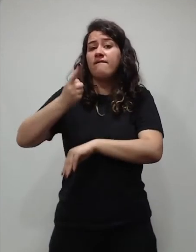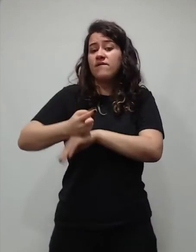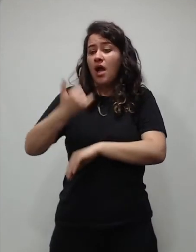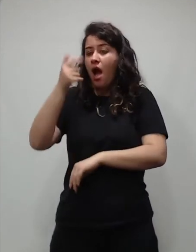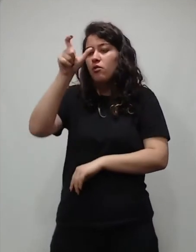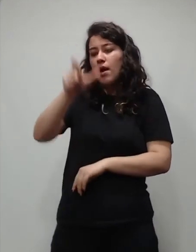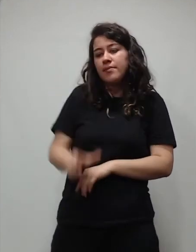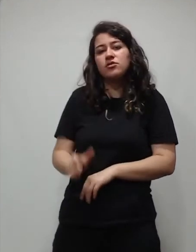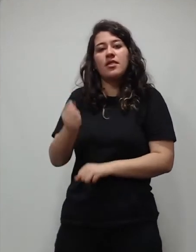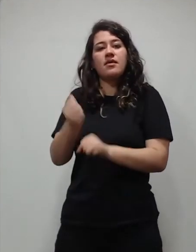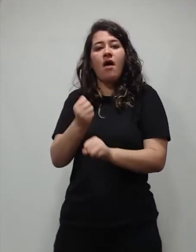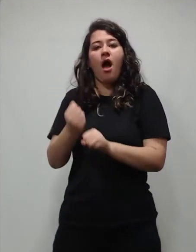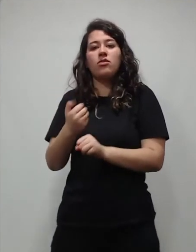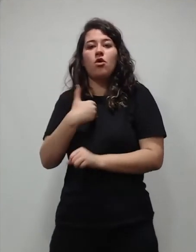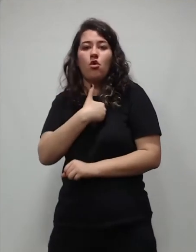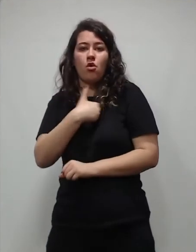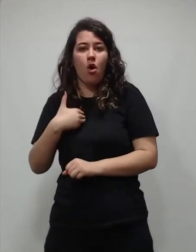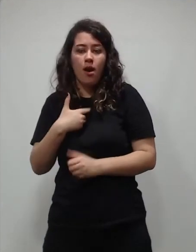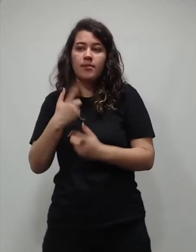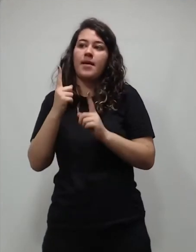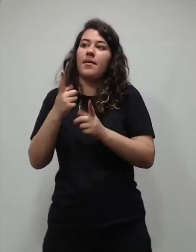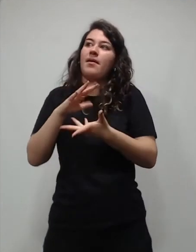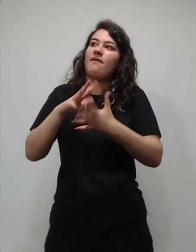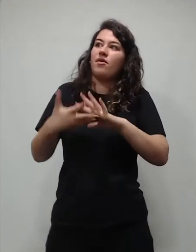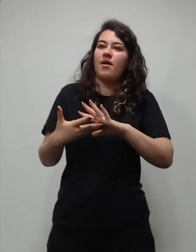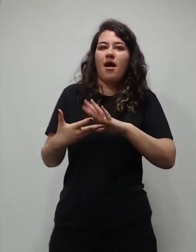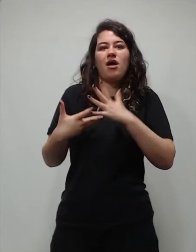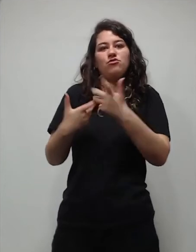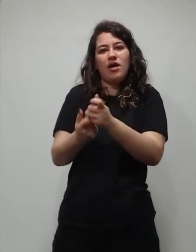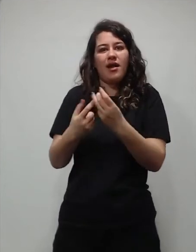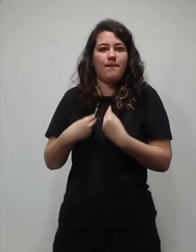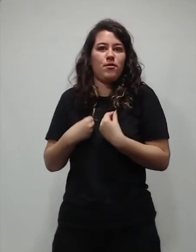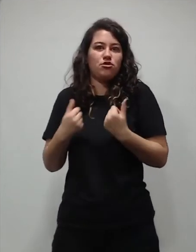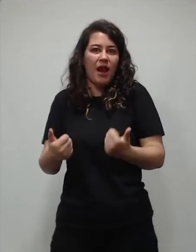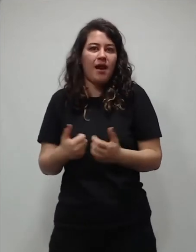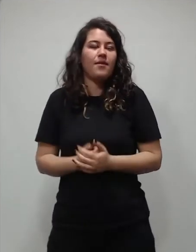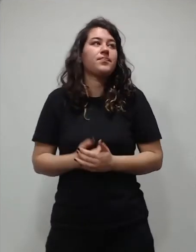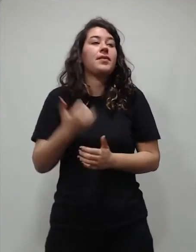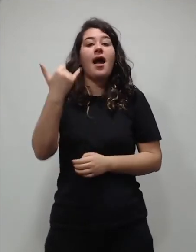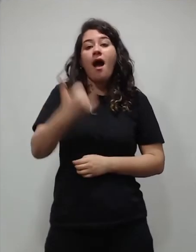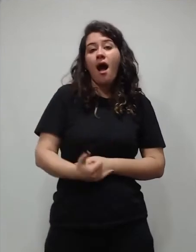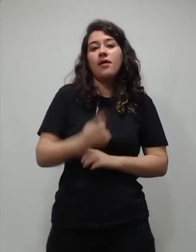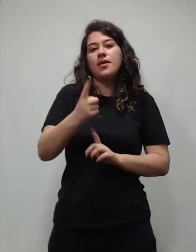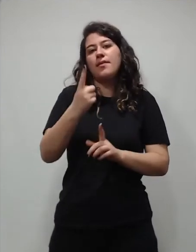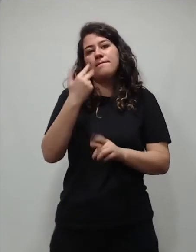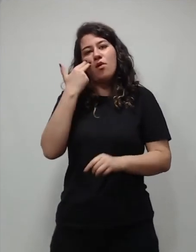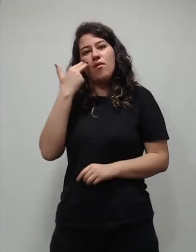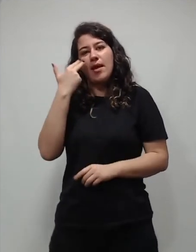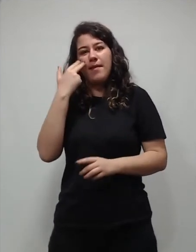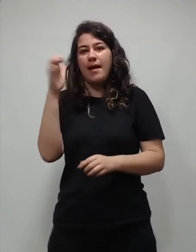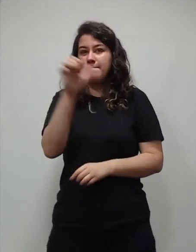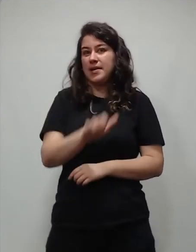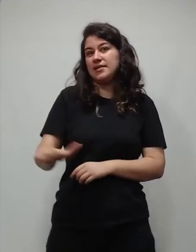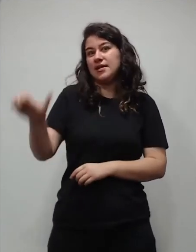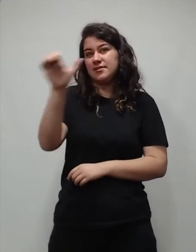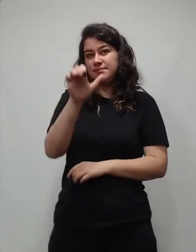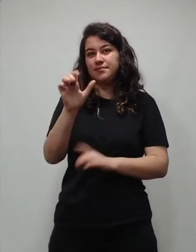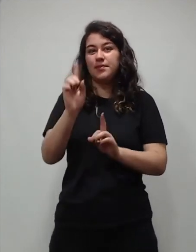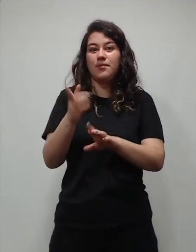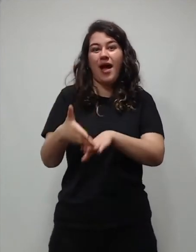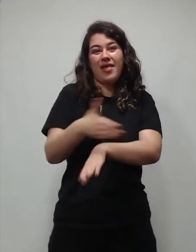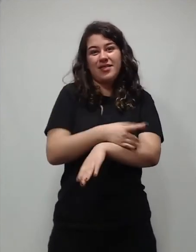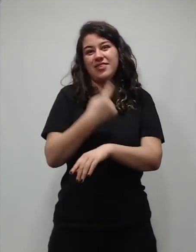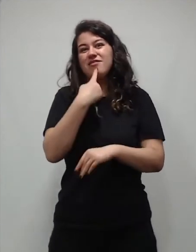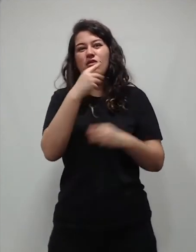ese rubro en la plantilla funcional. Bueno, hay también las tensiones en las empresas, que como decía